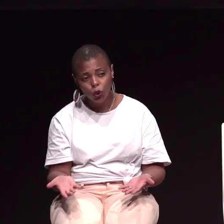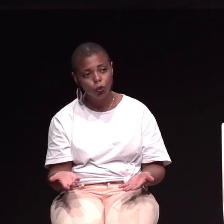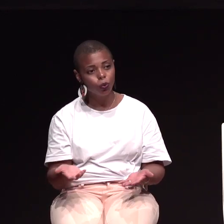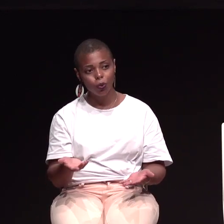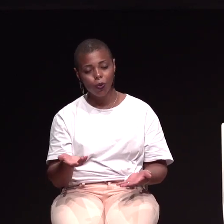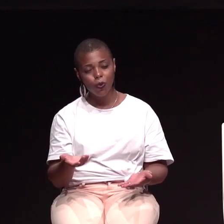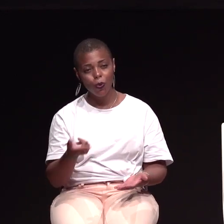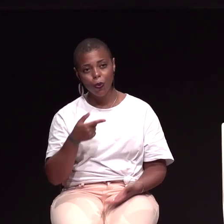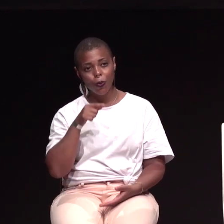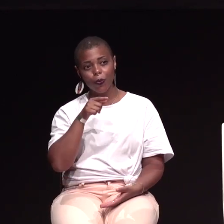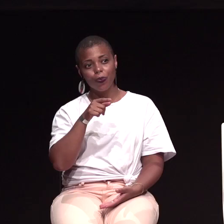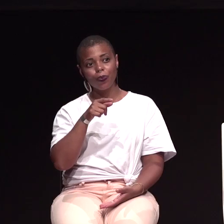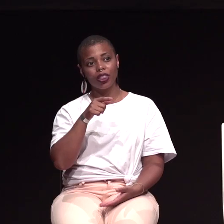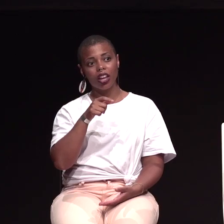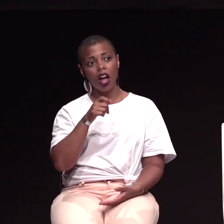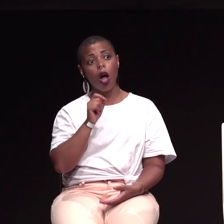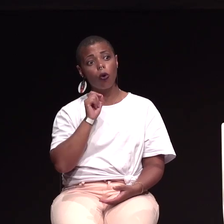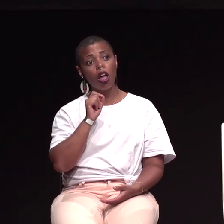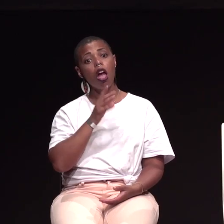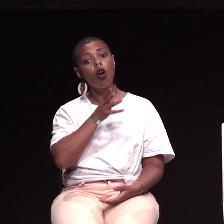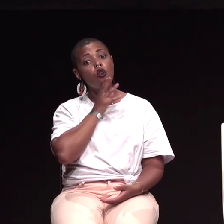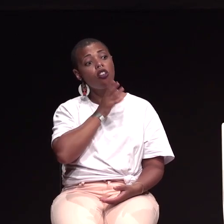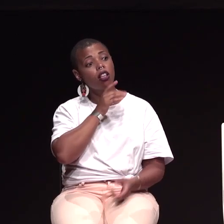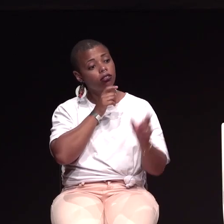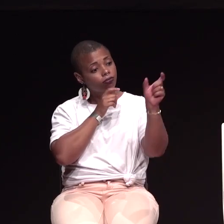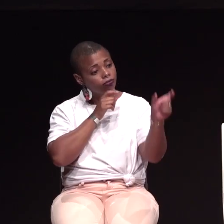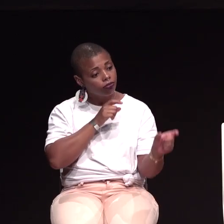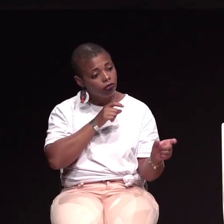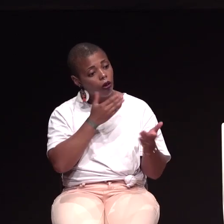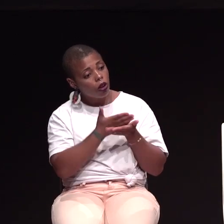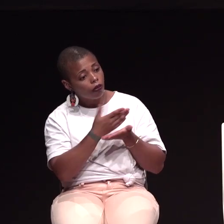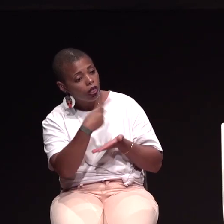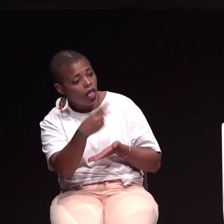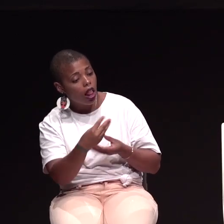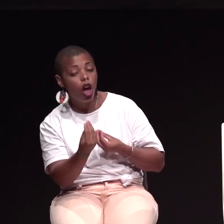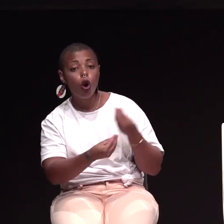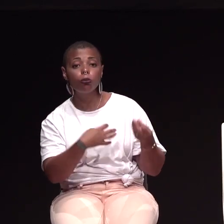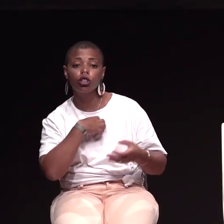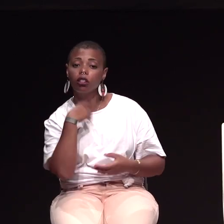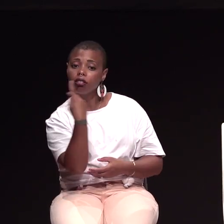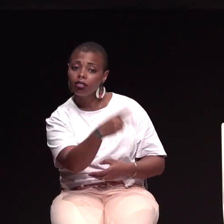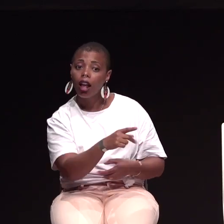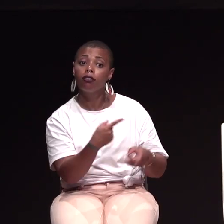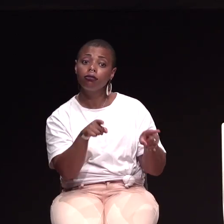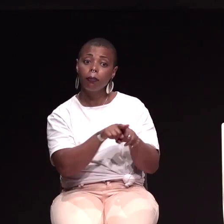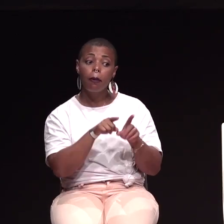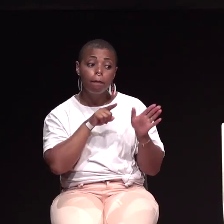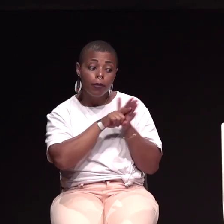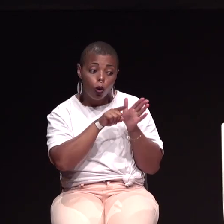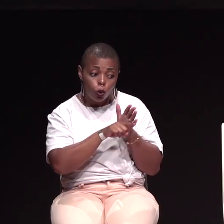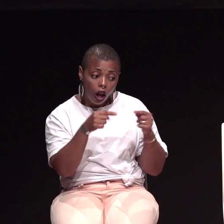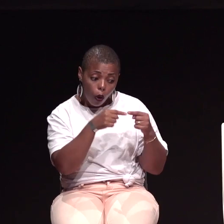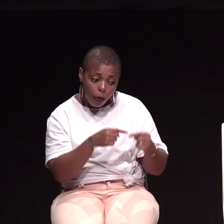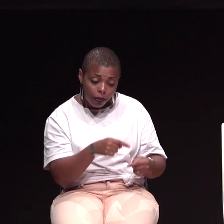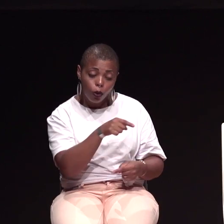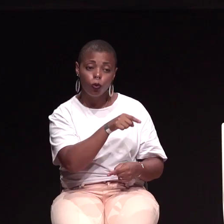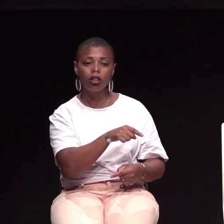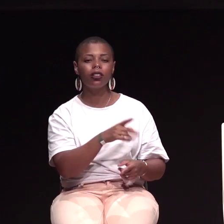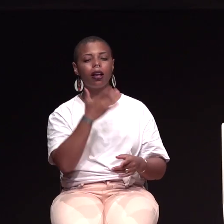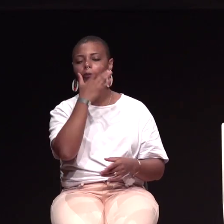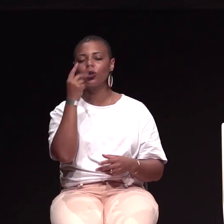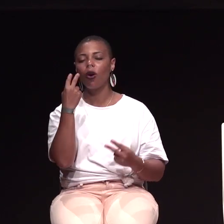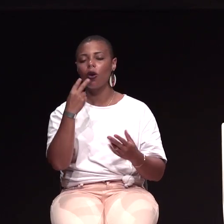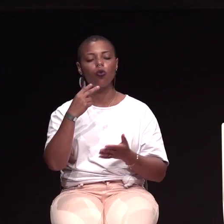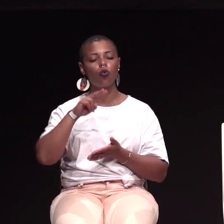geral, conhecer a obra da pessoa e fazer perguntas a partir dessa obra. As pessoas não nos